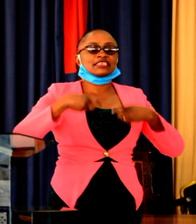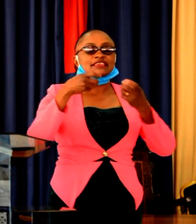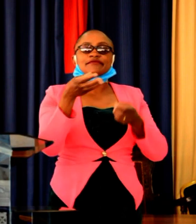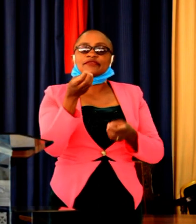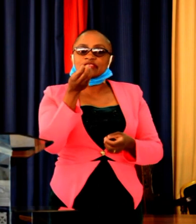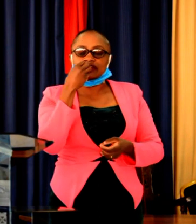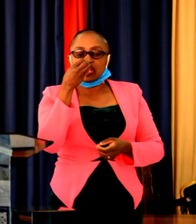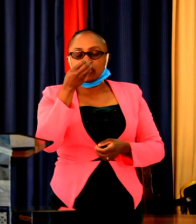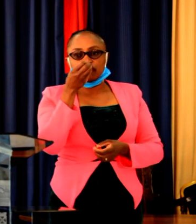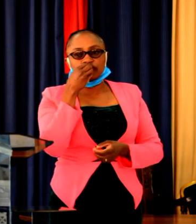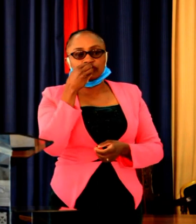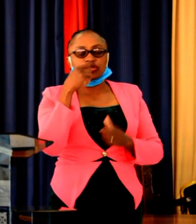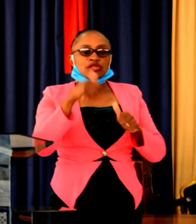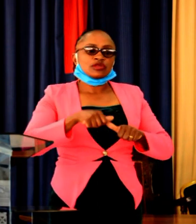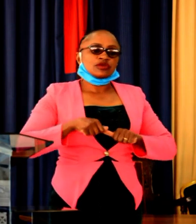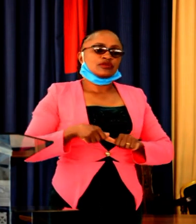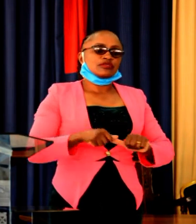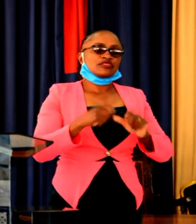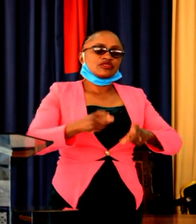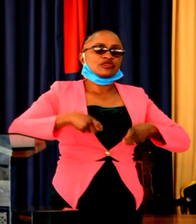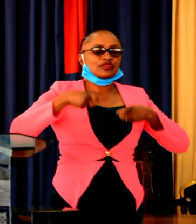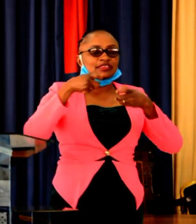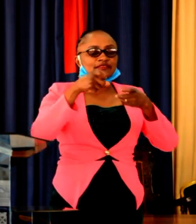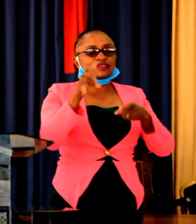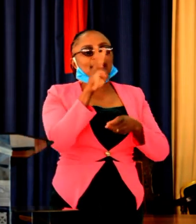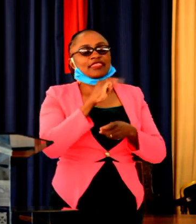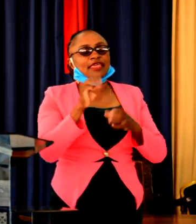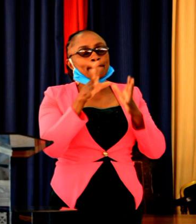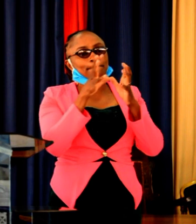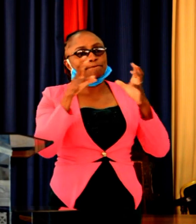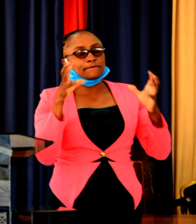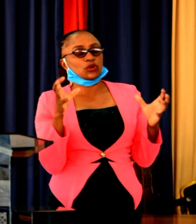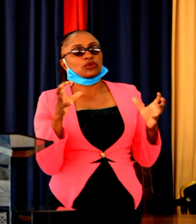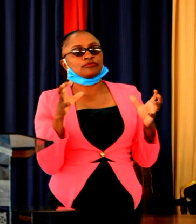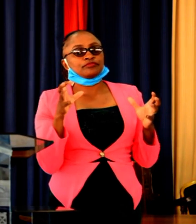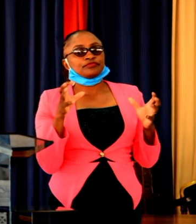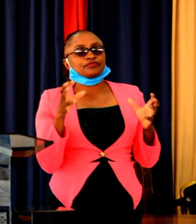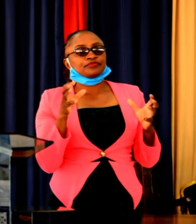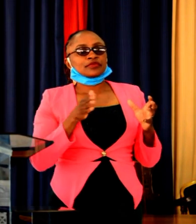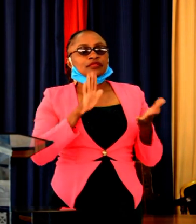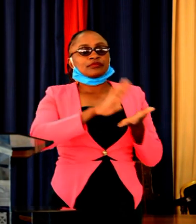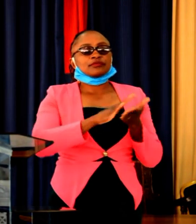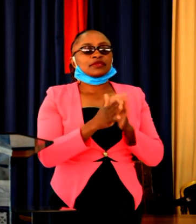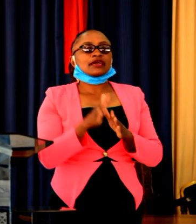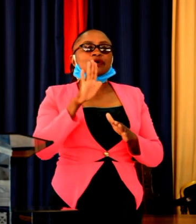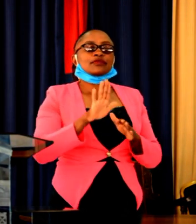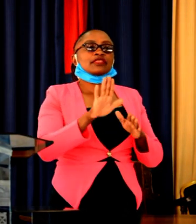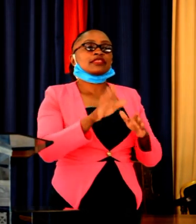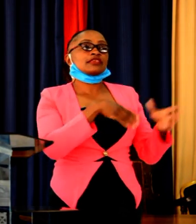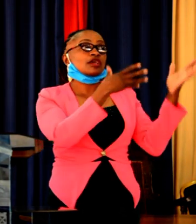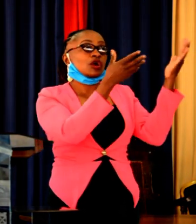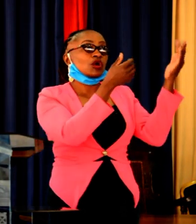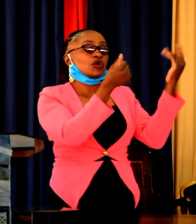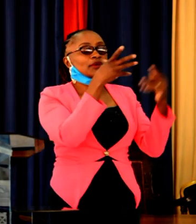chakula. Zidi nao ewe Bwana kuwapa, na ewe Mungu kuzidi kuwa tegemeo na Mungu na